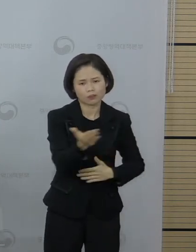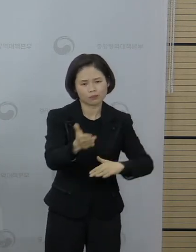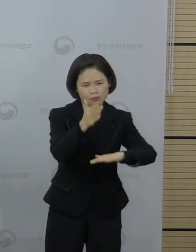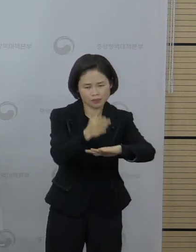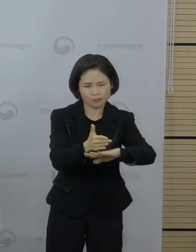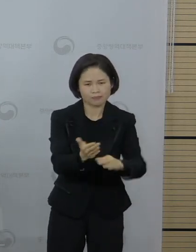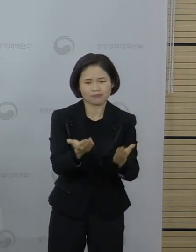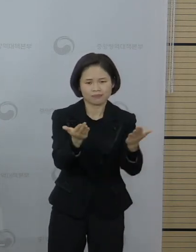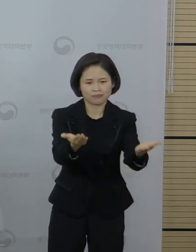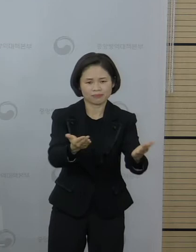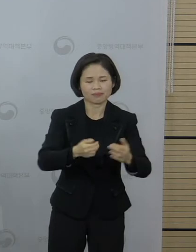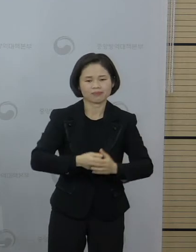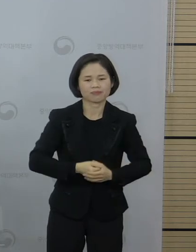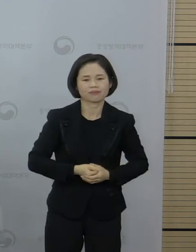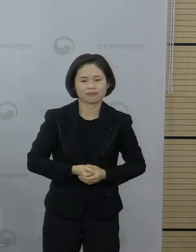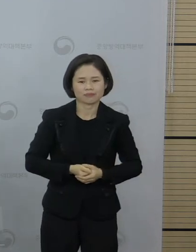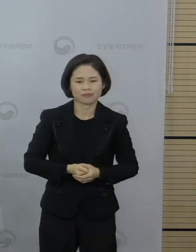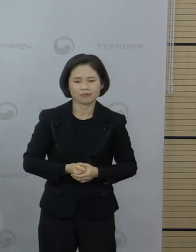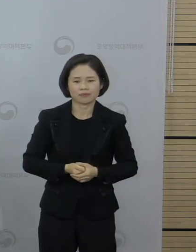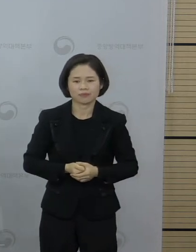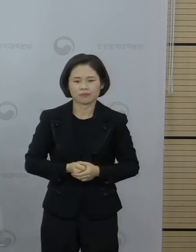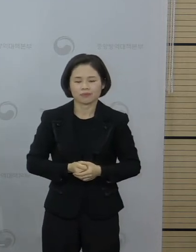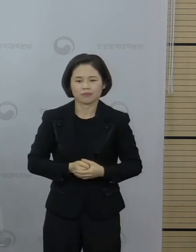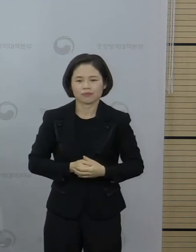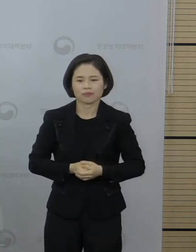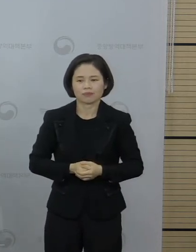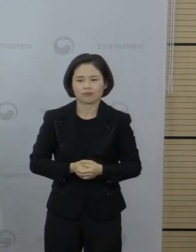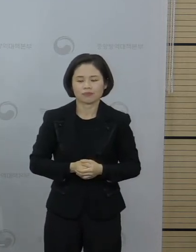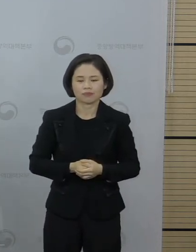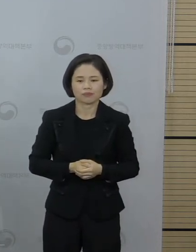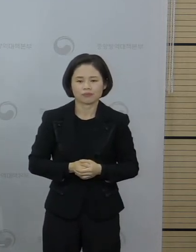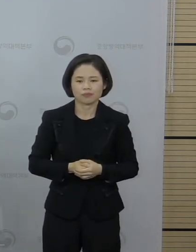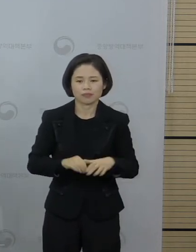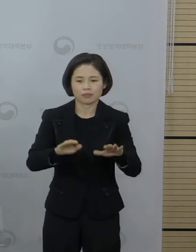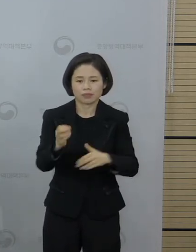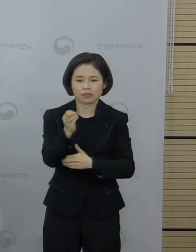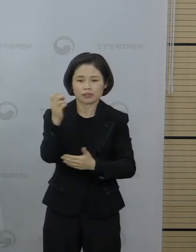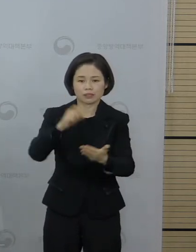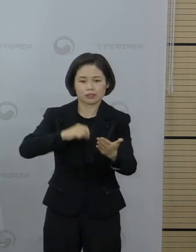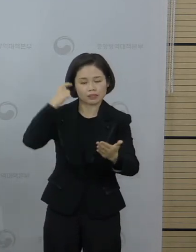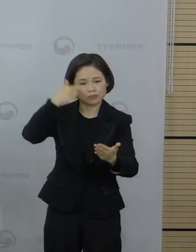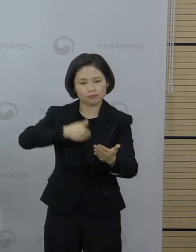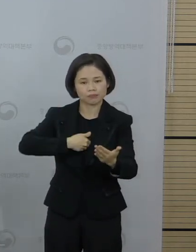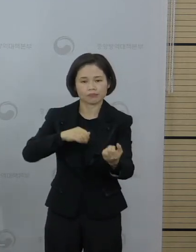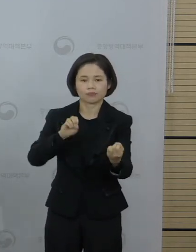감사드립니다. 지금부터 기자님들 질문에 답변 드리는 시간 갖겠습니다.